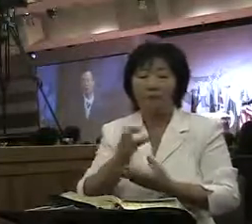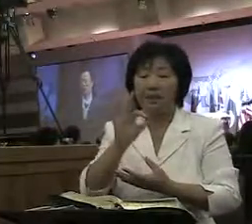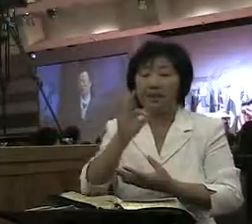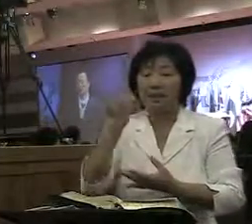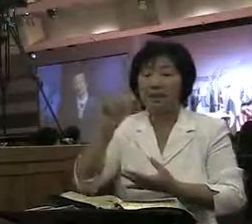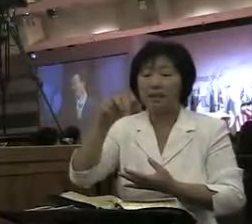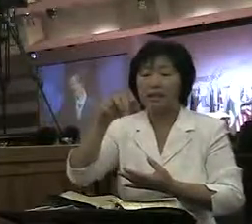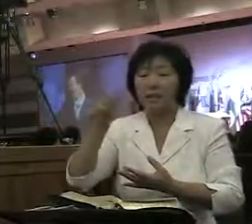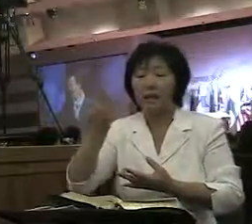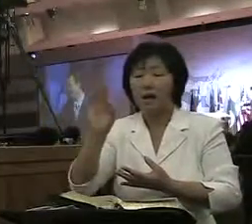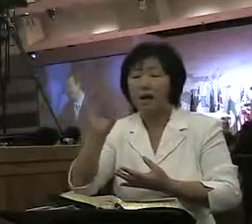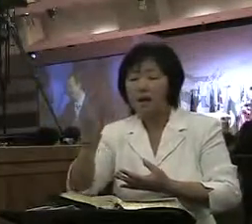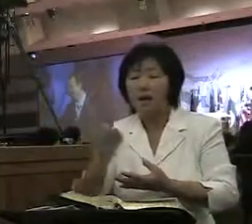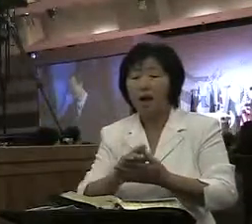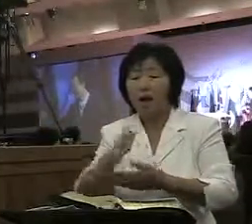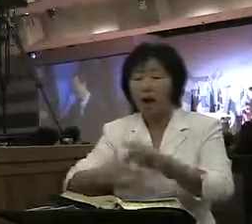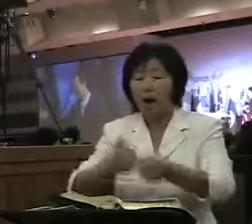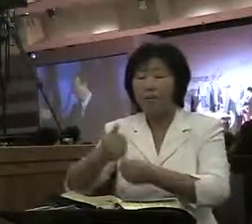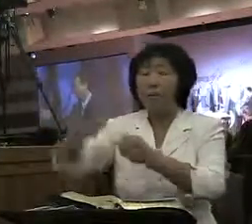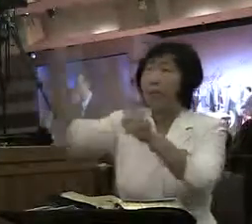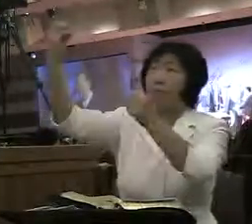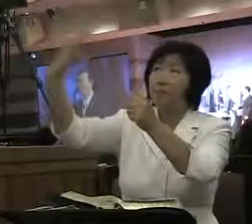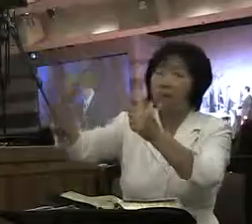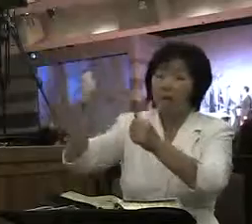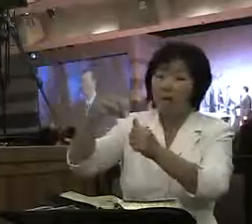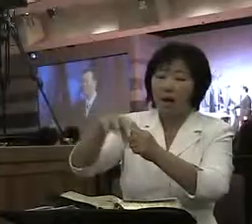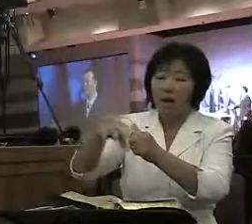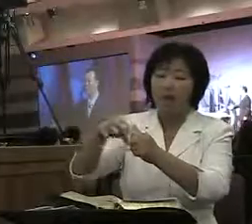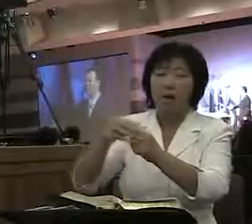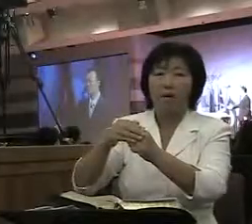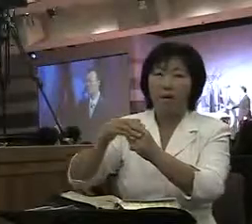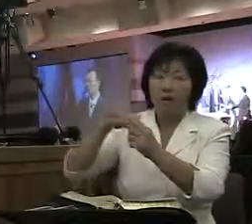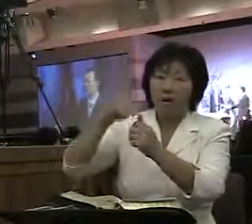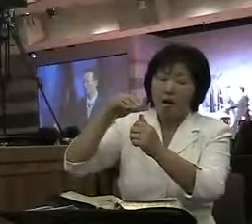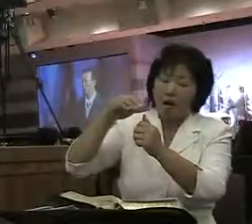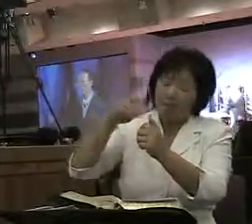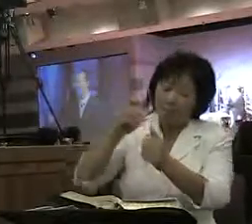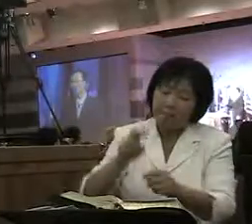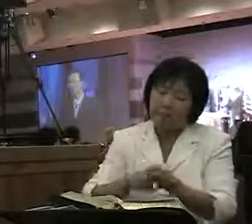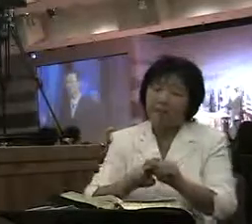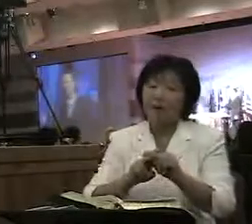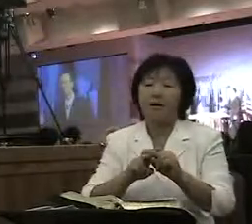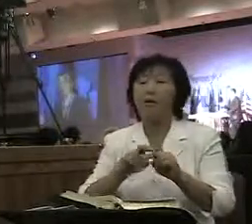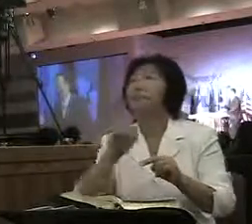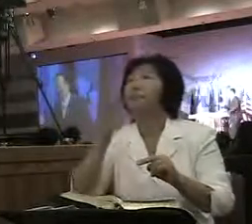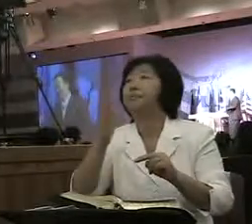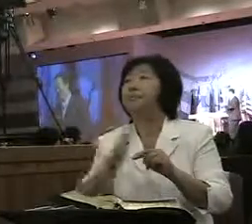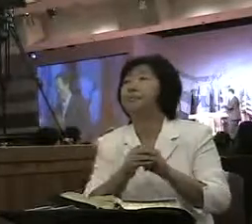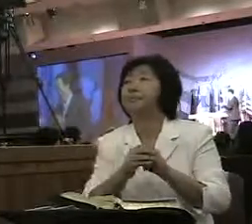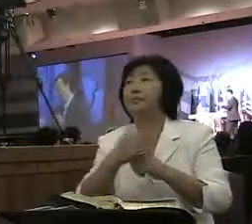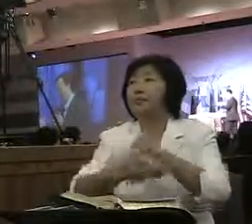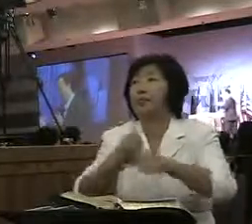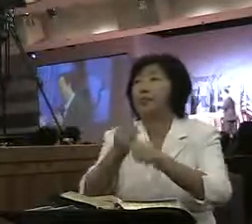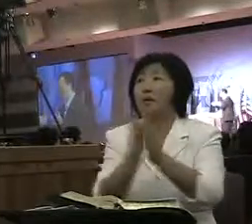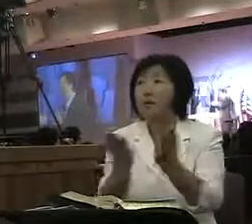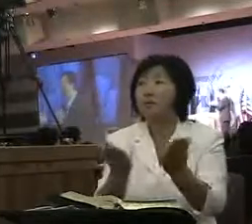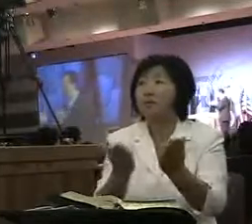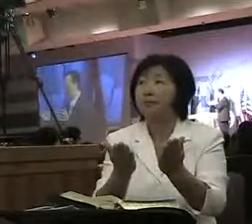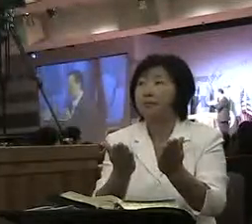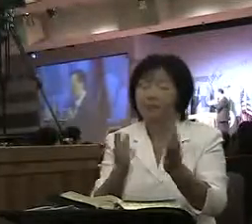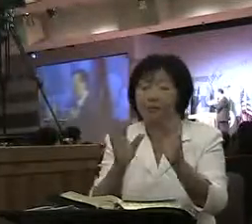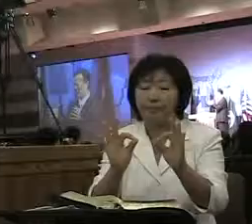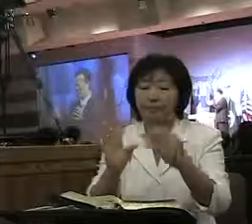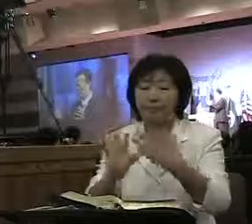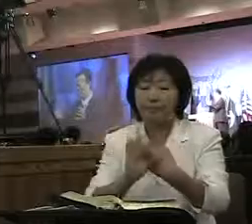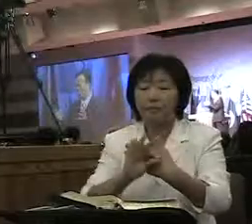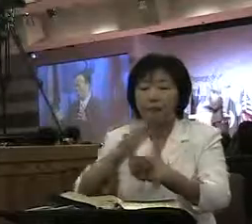이사야는 하나님의 빛 앞에 고꾸라집니다. 여러분, 성경에 보면은 하나님의 그